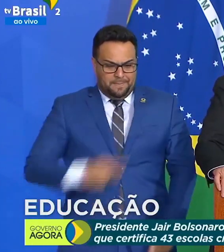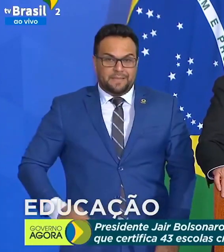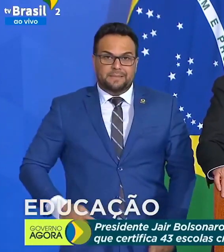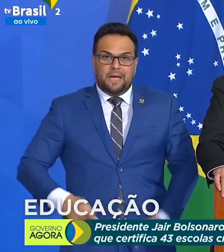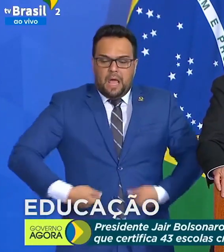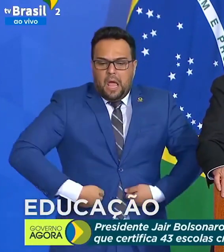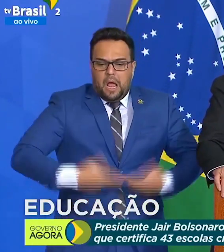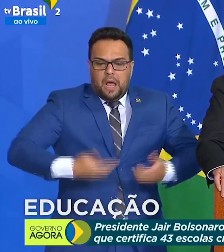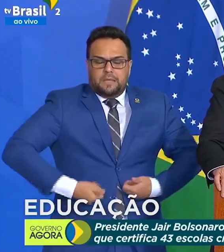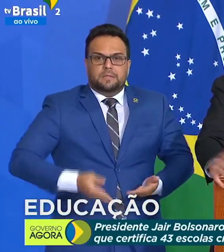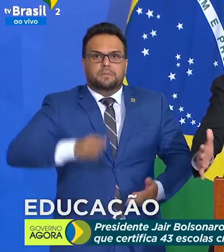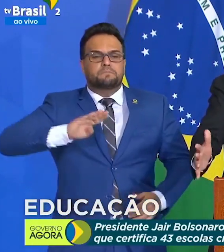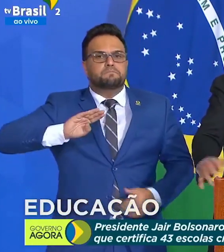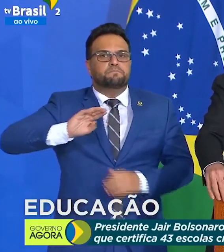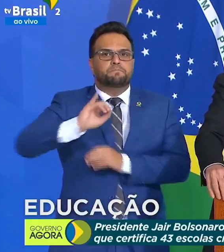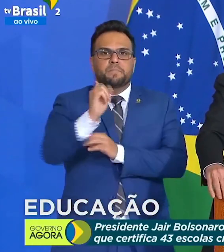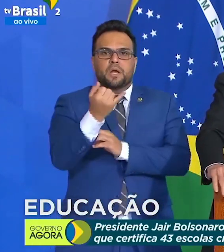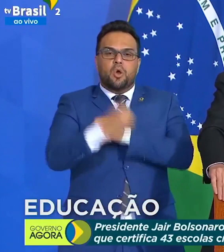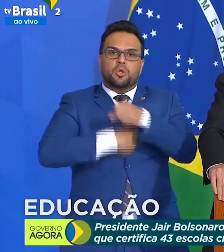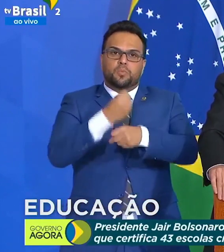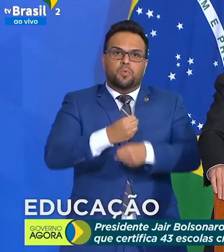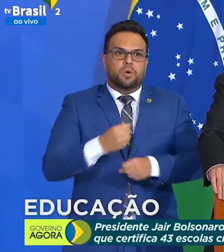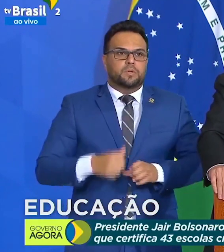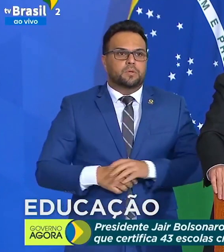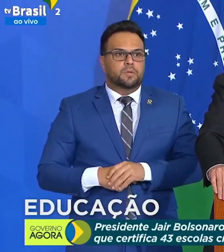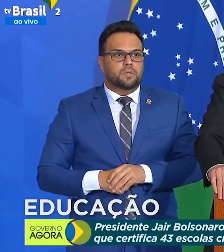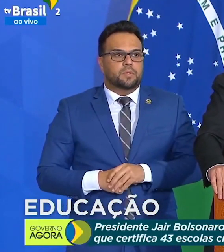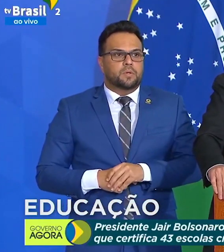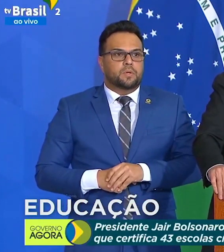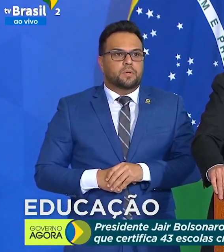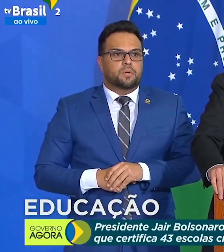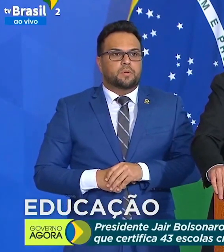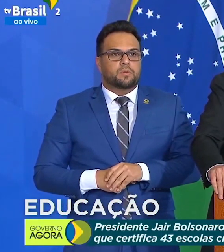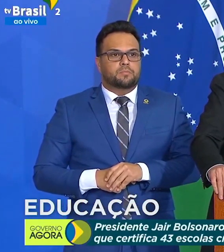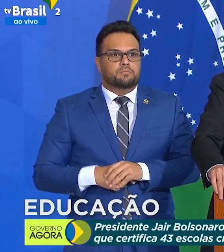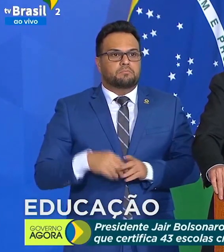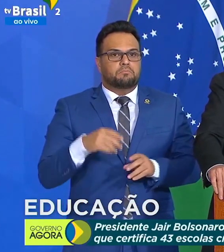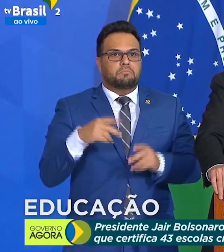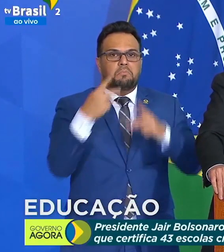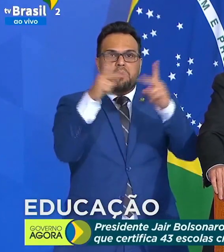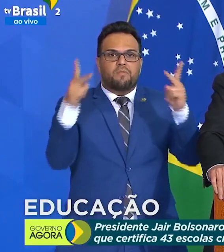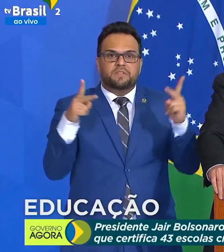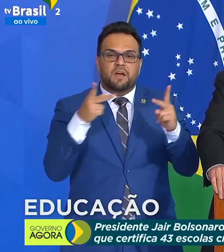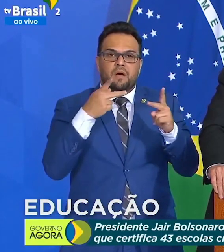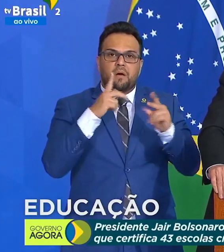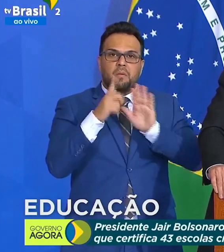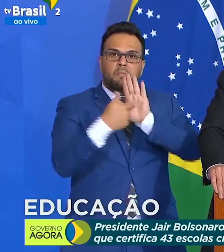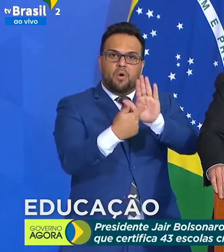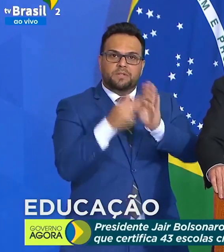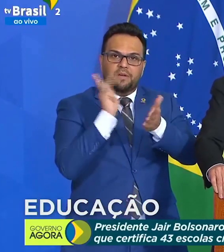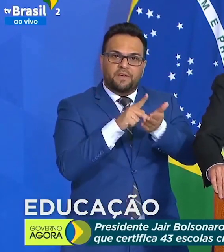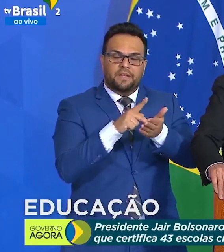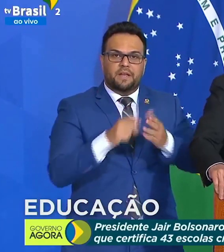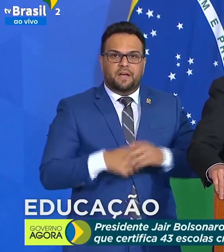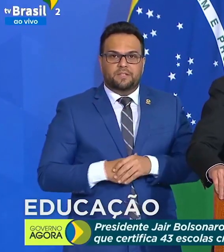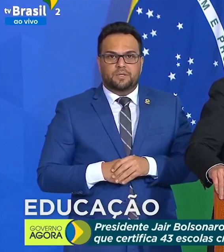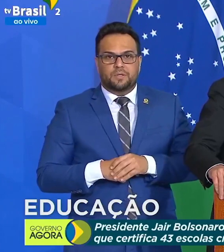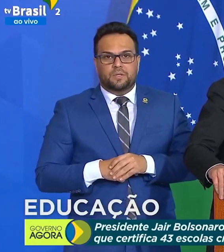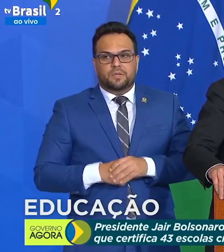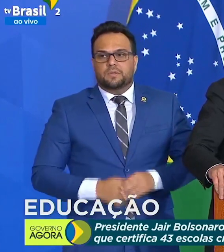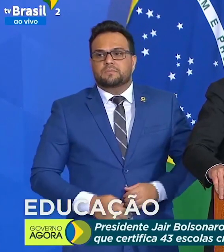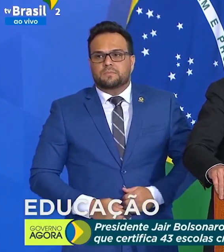ano para que vocês se calem ou falem algo de verdade, além da data do